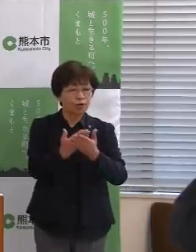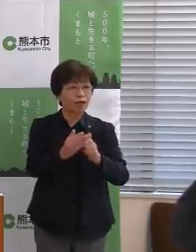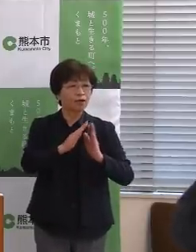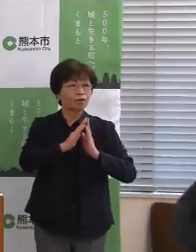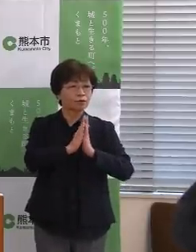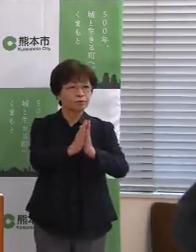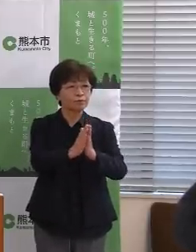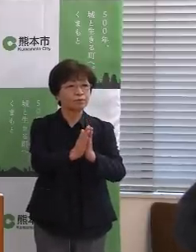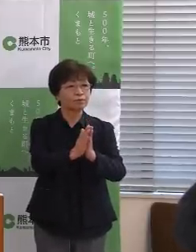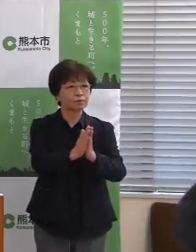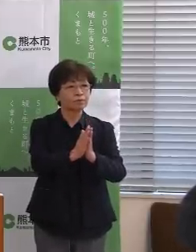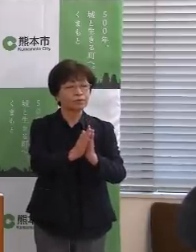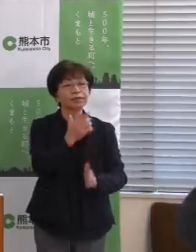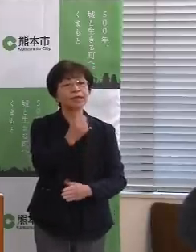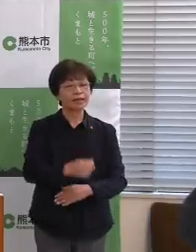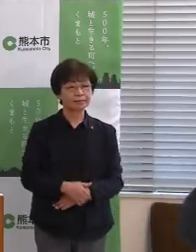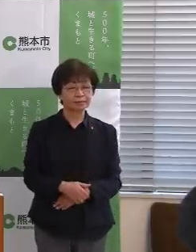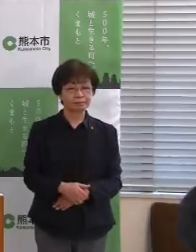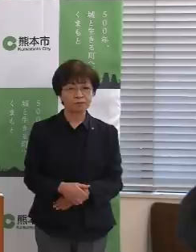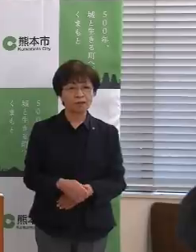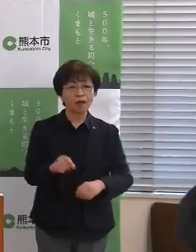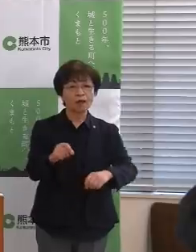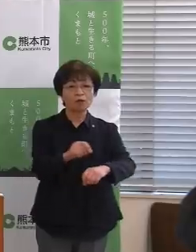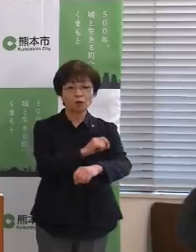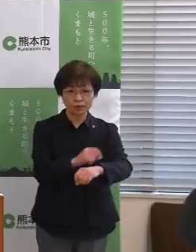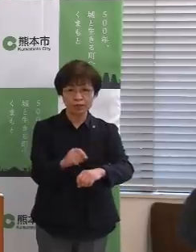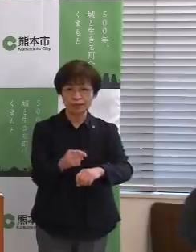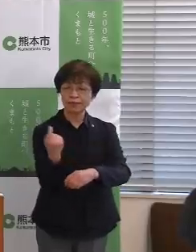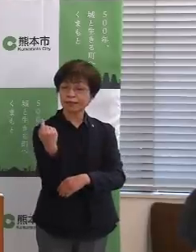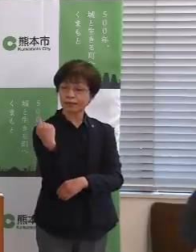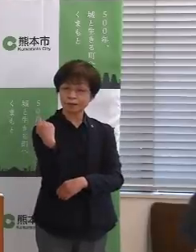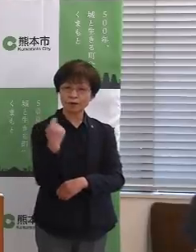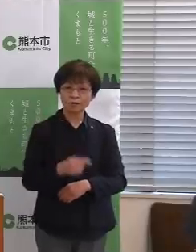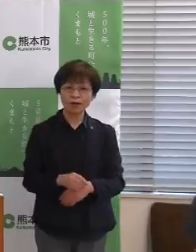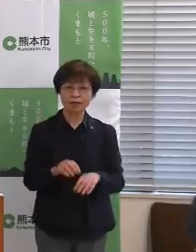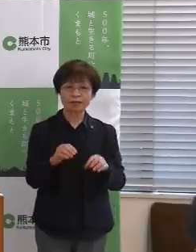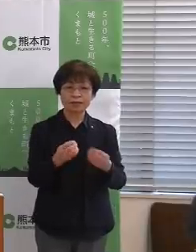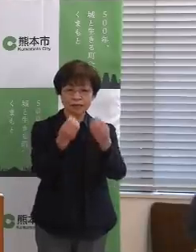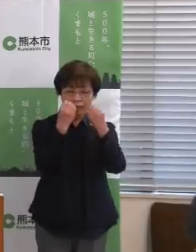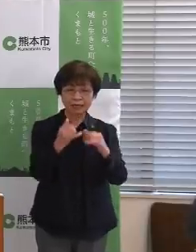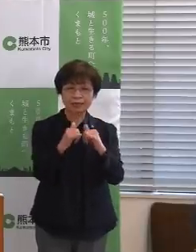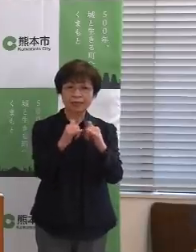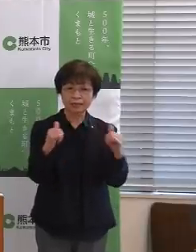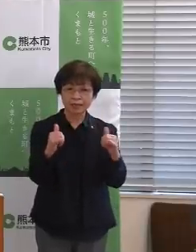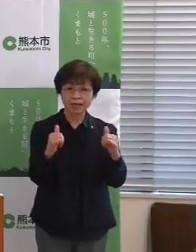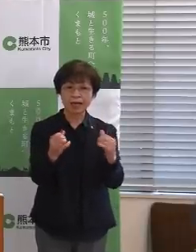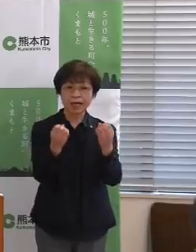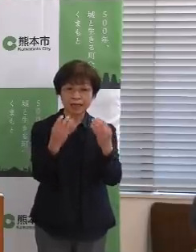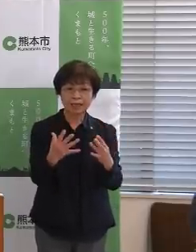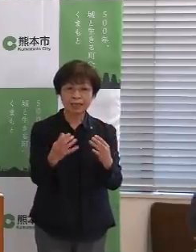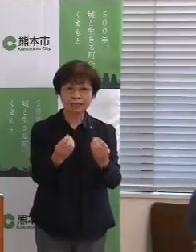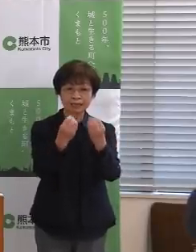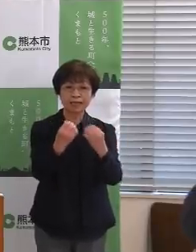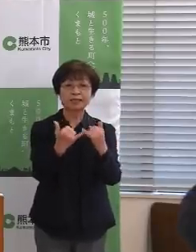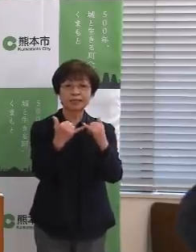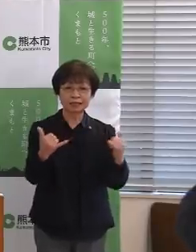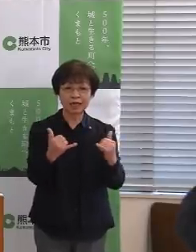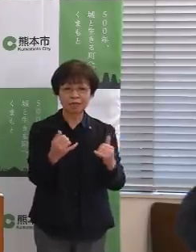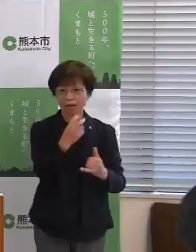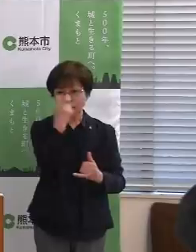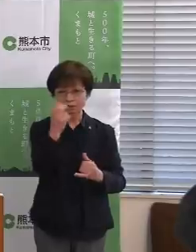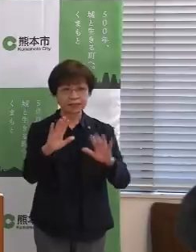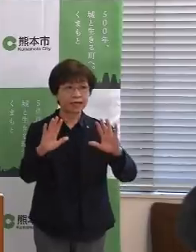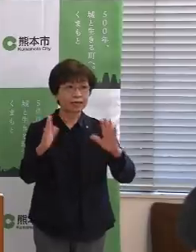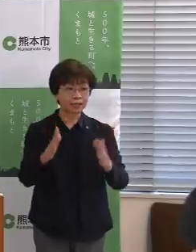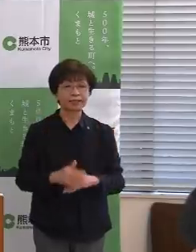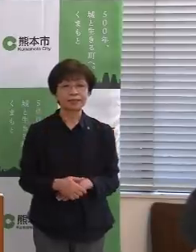。特にたまたま昨日は感染者が新規の感染者確認されておりませんけれども